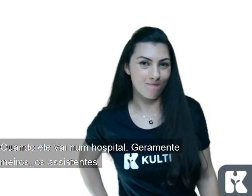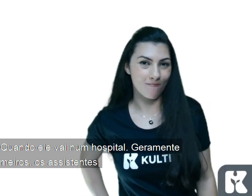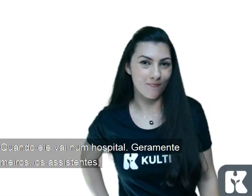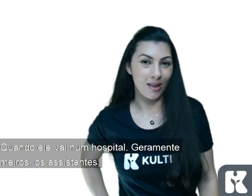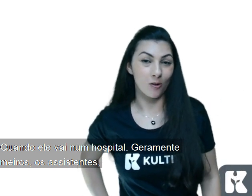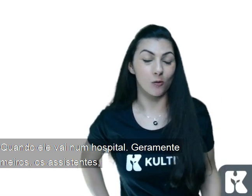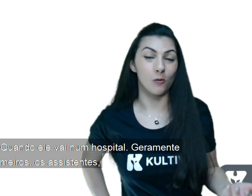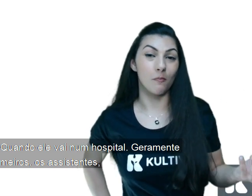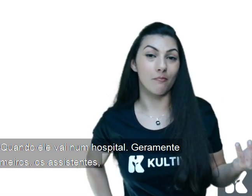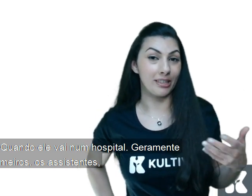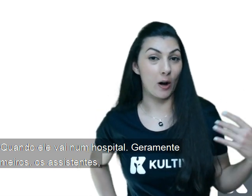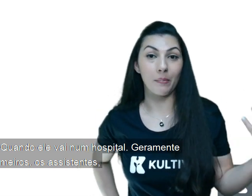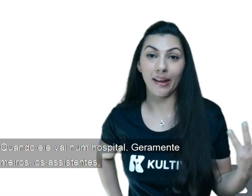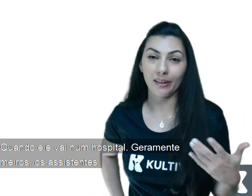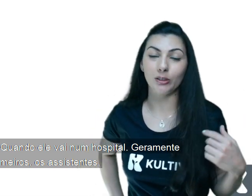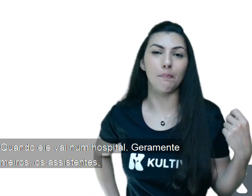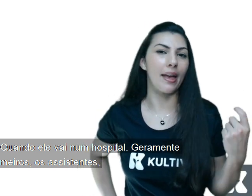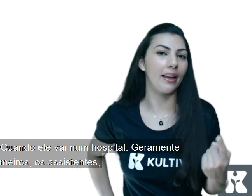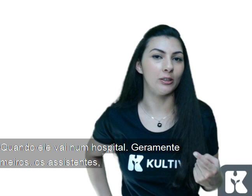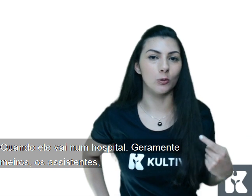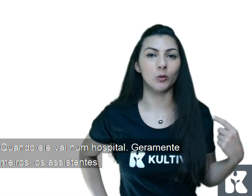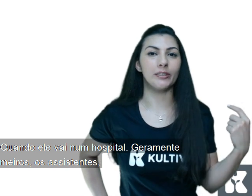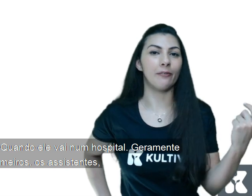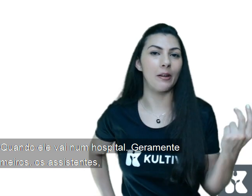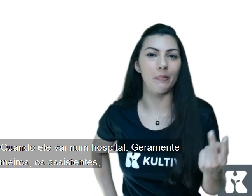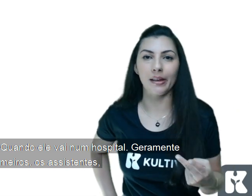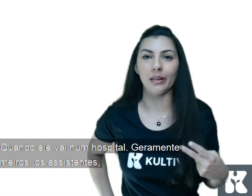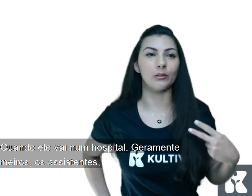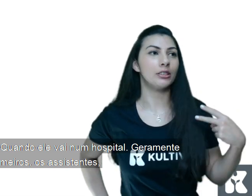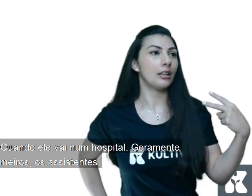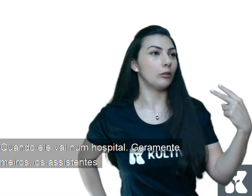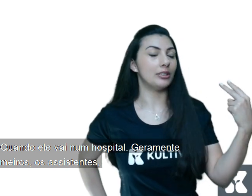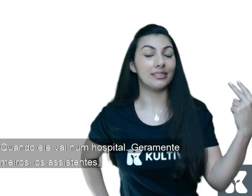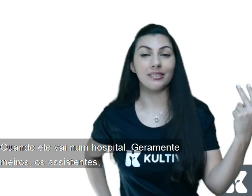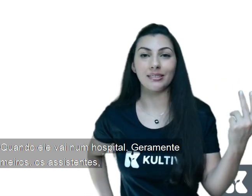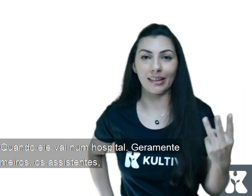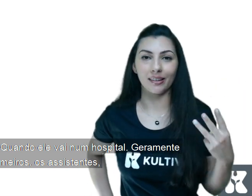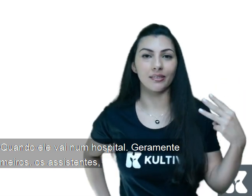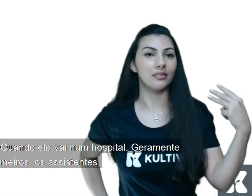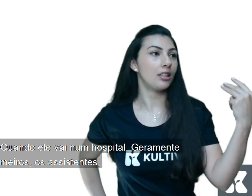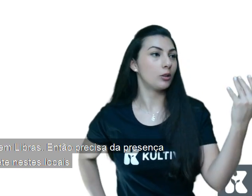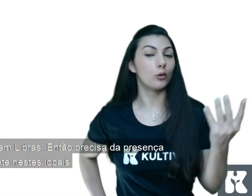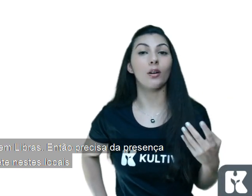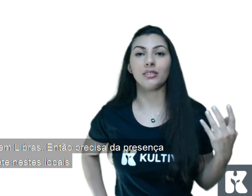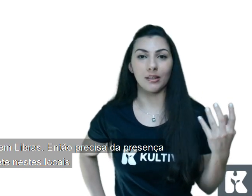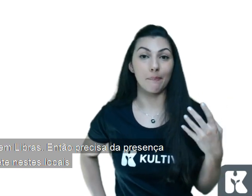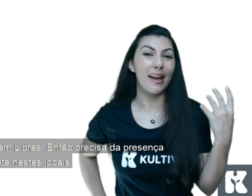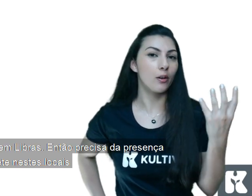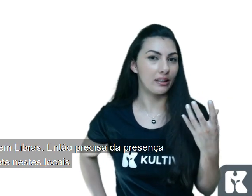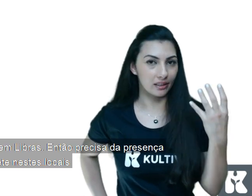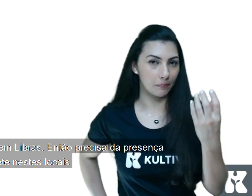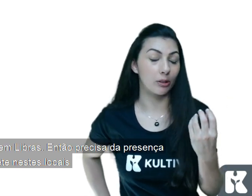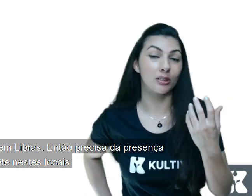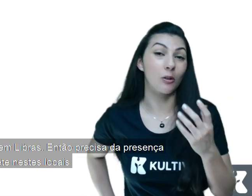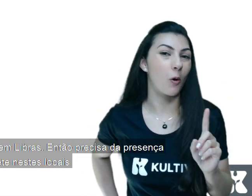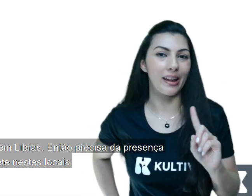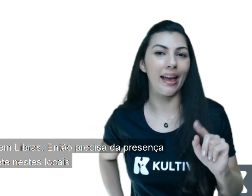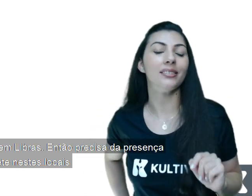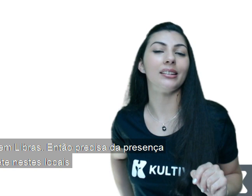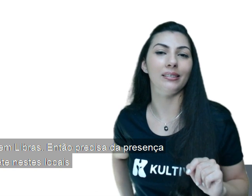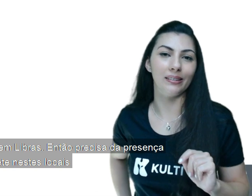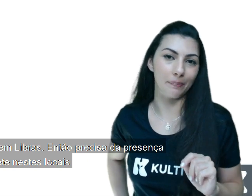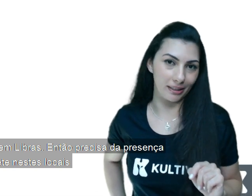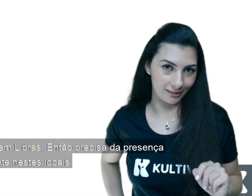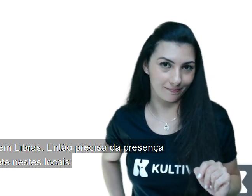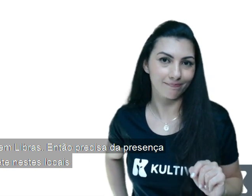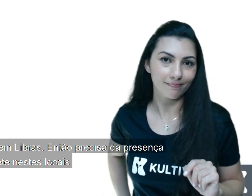hospital, geralmente os médicos, os enfermeiros, os assistentes, a maioria das pessoas não